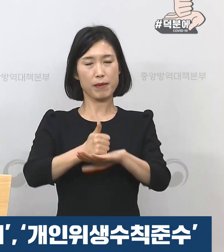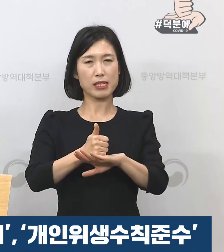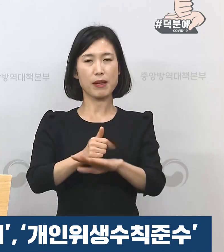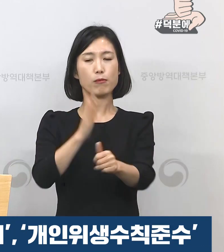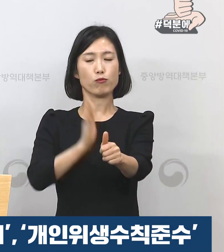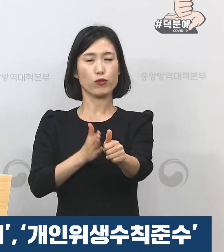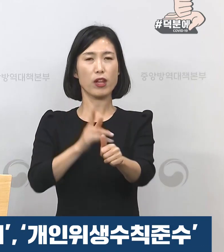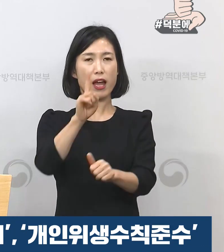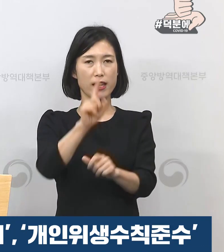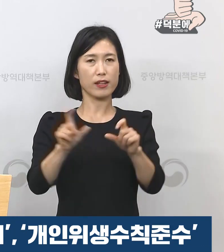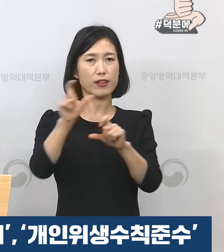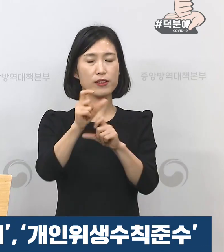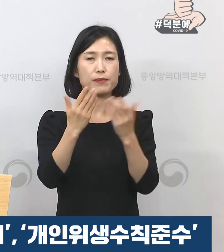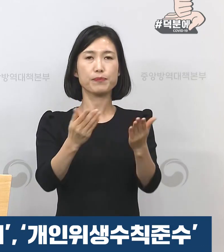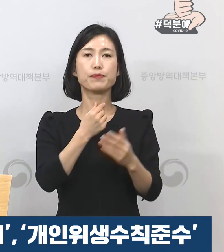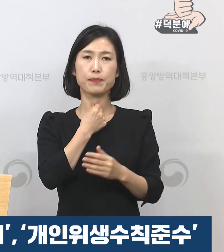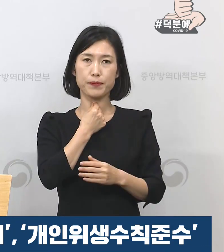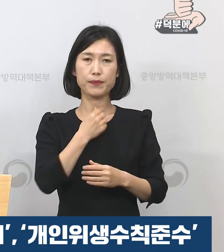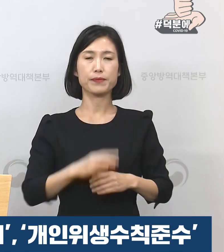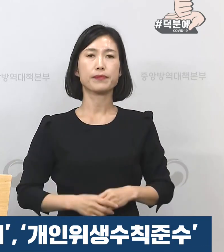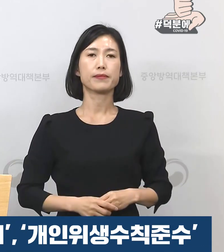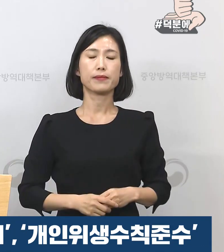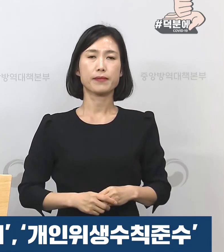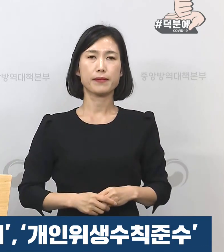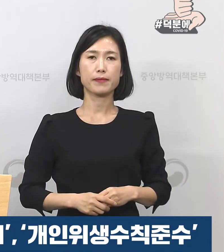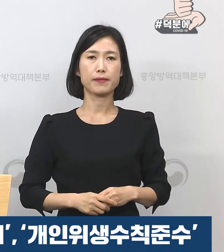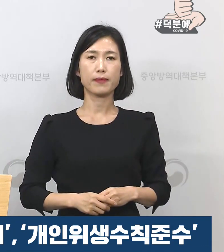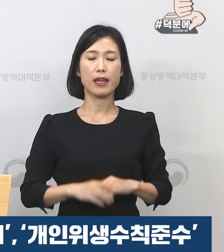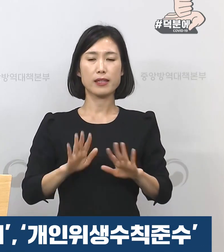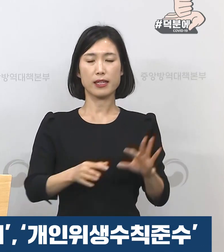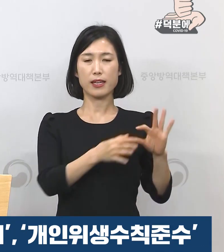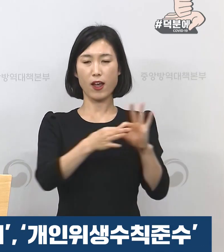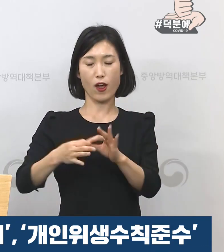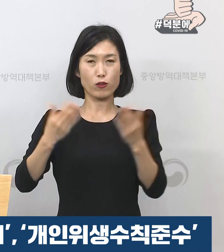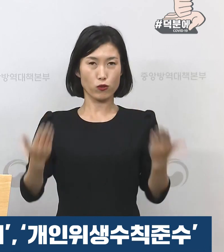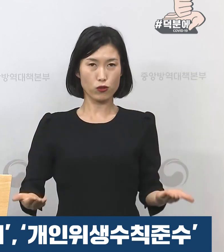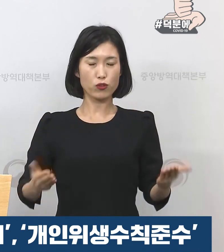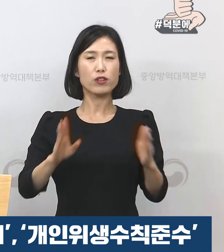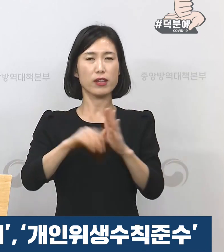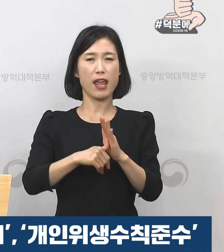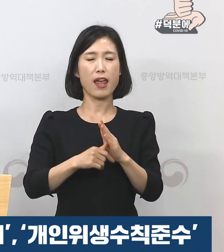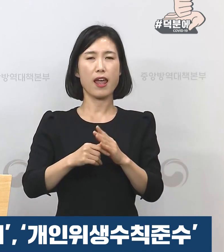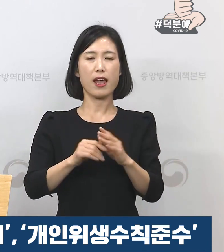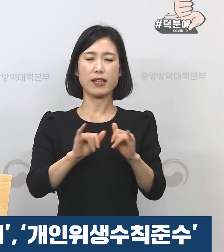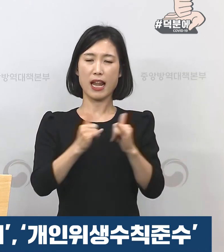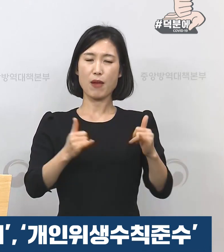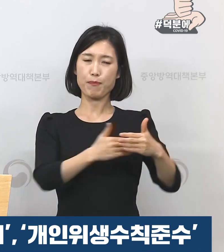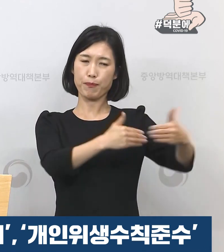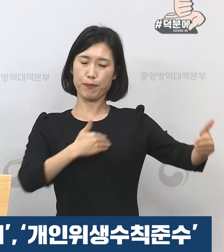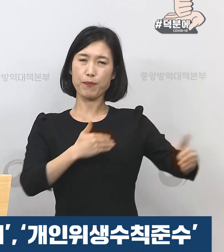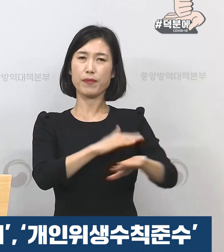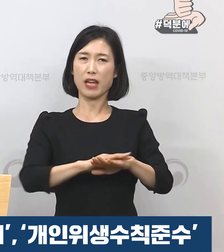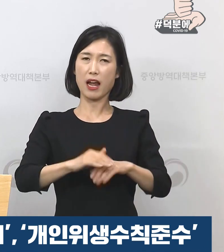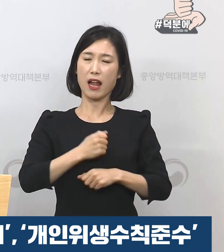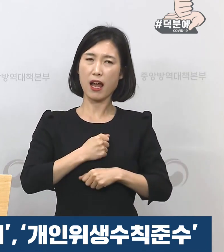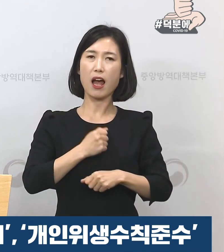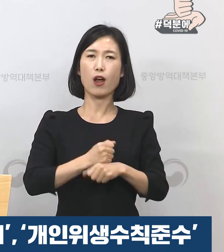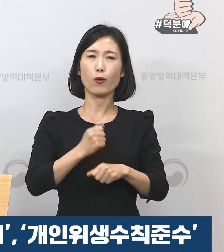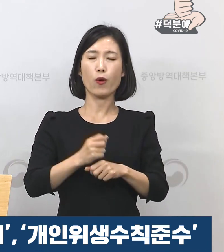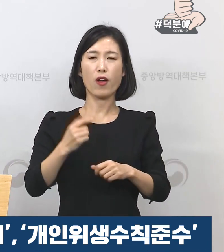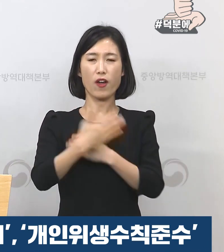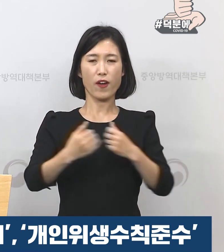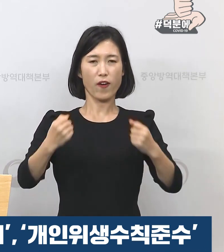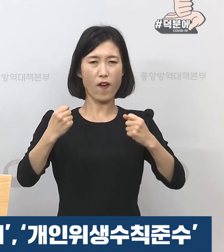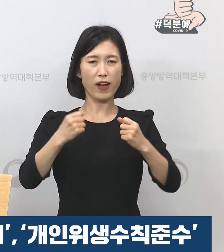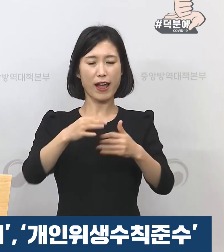당부 말씀드리도록 하겠습니다. 연휴 기간 중에 건강거리 두기 그리고 개인위생 수칙